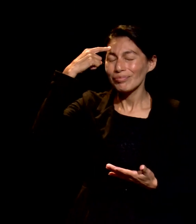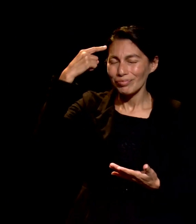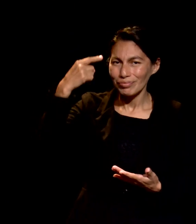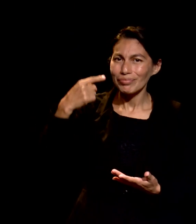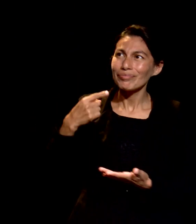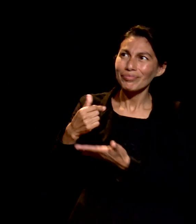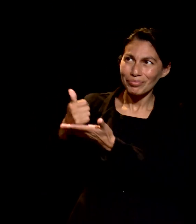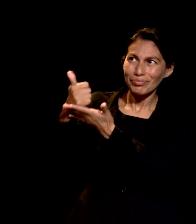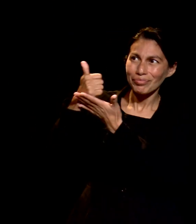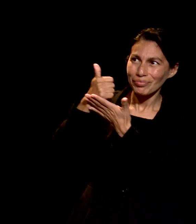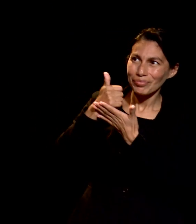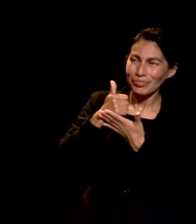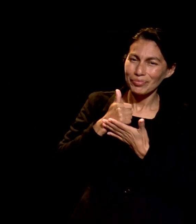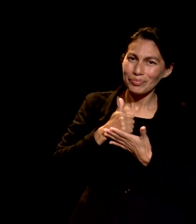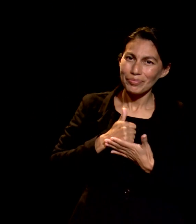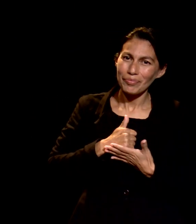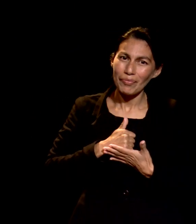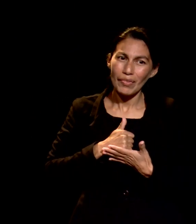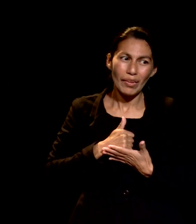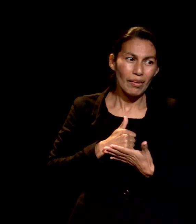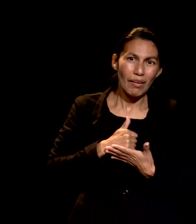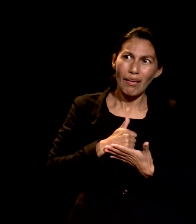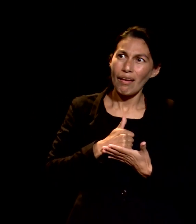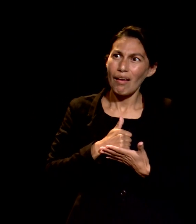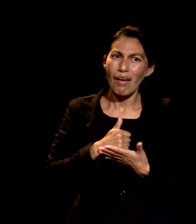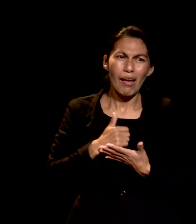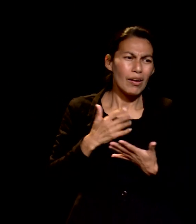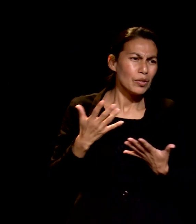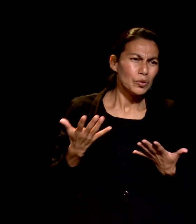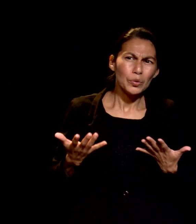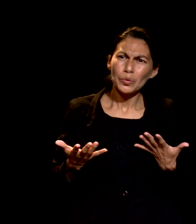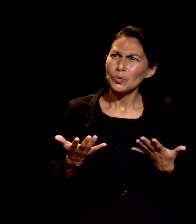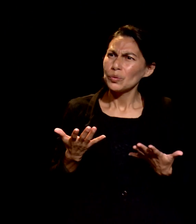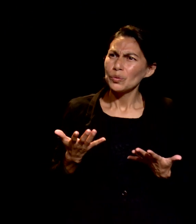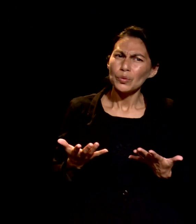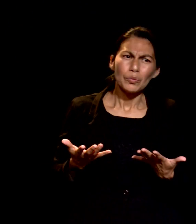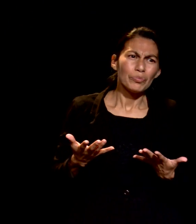Y cuando tarde tu respuesta